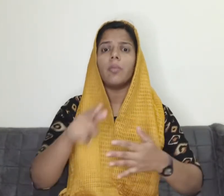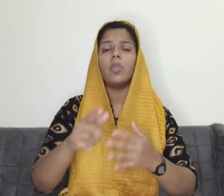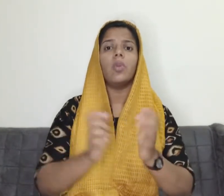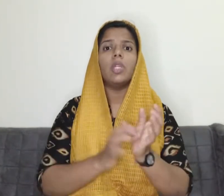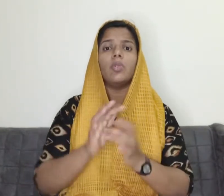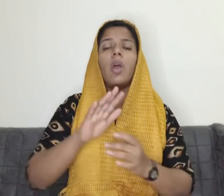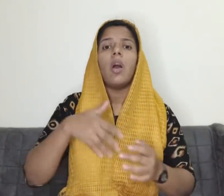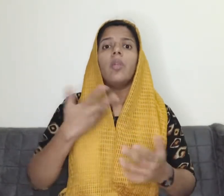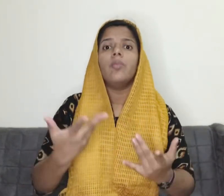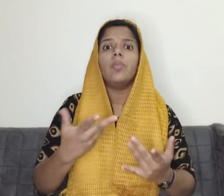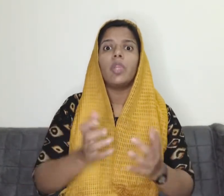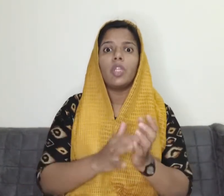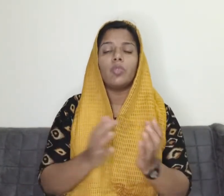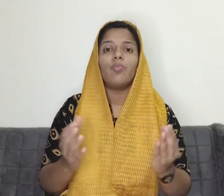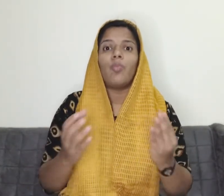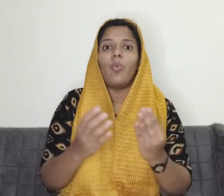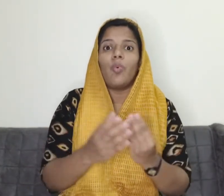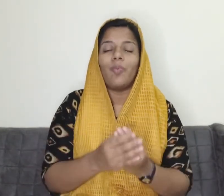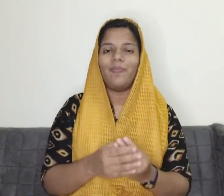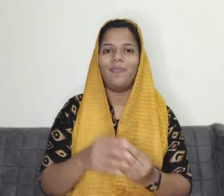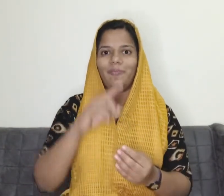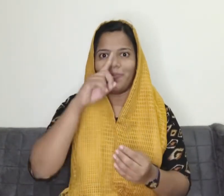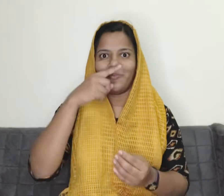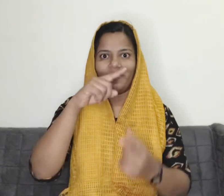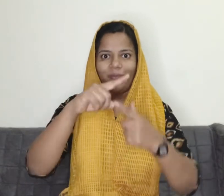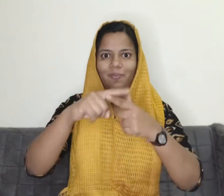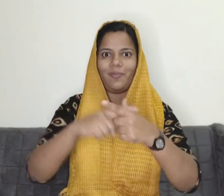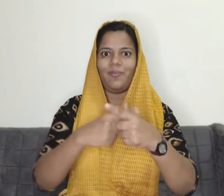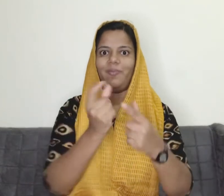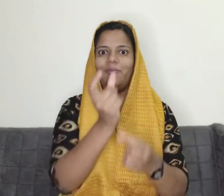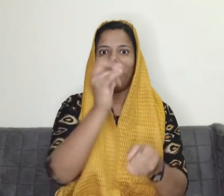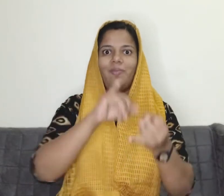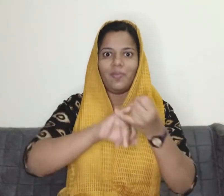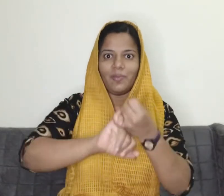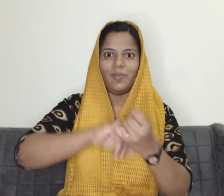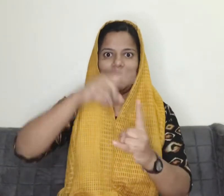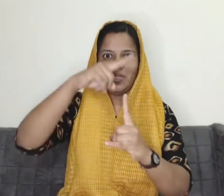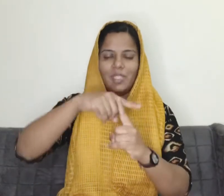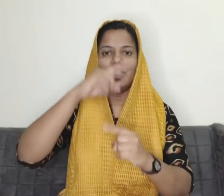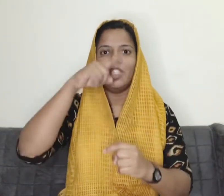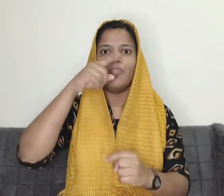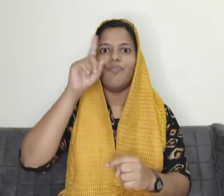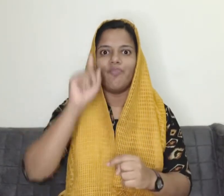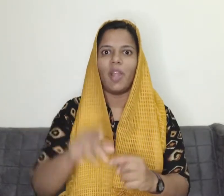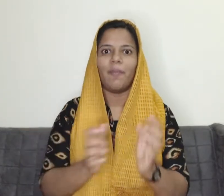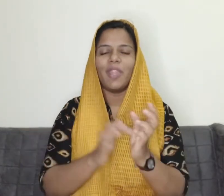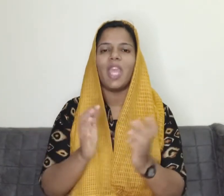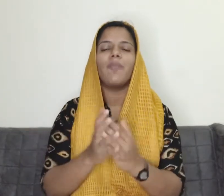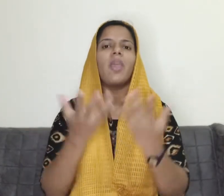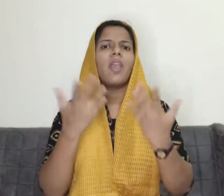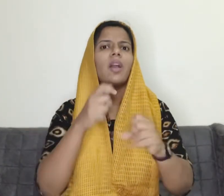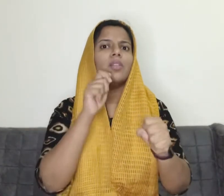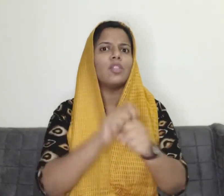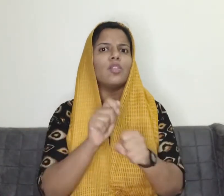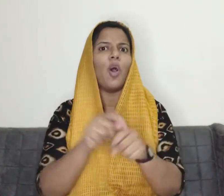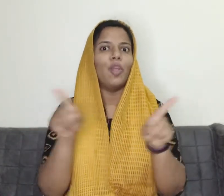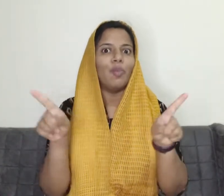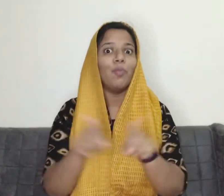ഒരു ലൈഫിലേക്ക് എത്തിച്ചേരണമെങ്കിൽ നീതിയുള്ള ജീവിതം നയിക്കണം. നീതി ഫലം, ദൈവാനുരൂപമായി സൃഷ്ടിക്കപ്പെട്ട പുതു മനുഷ്യനെയാണ്